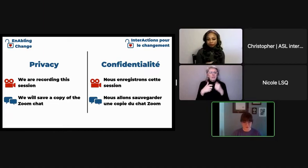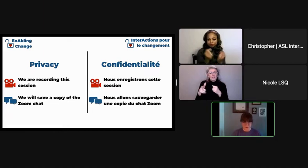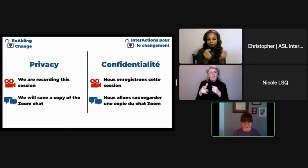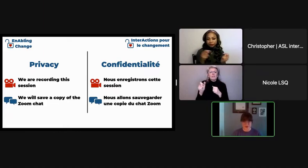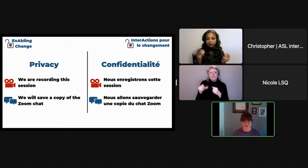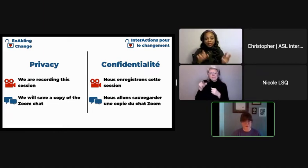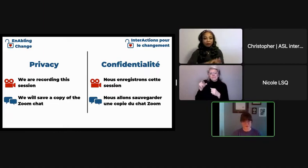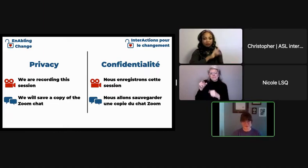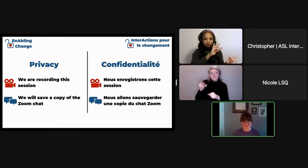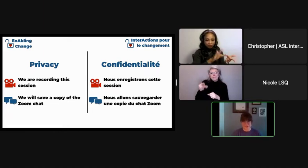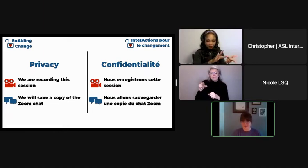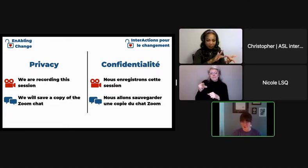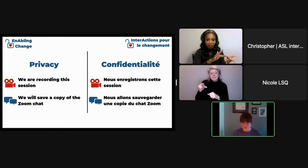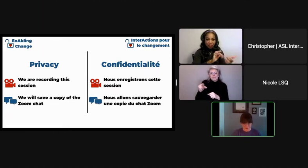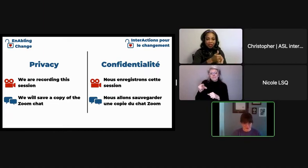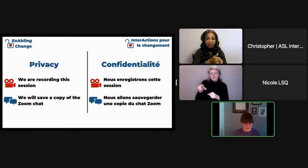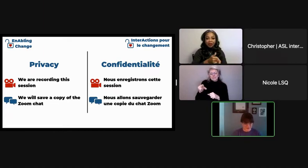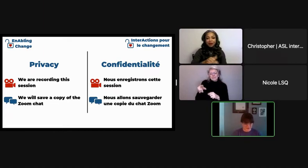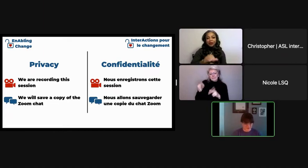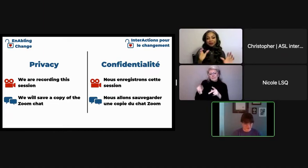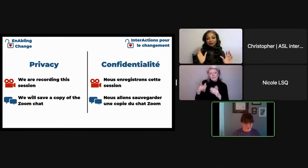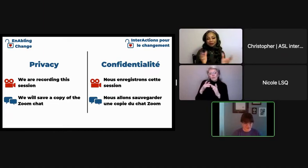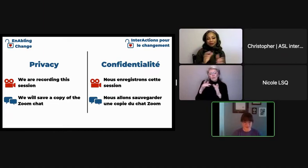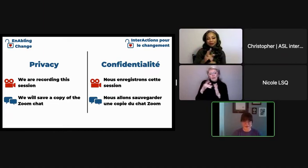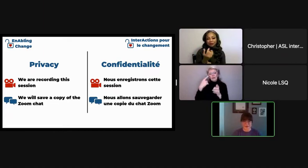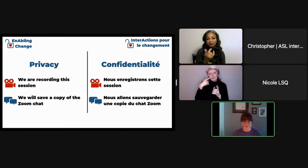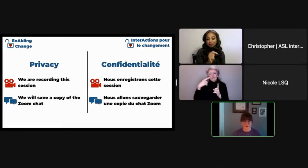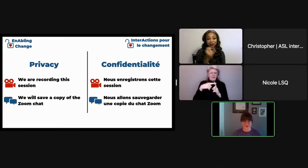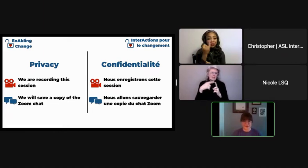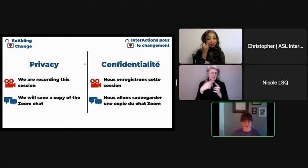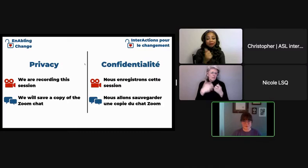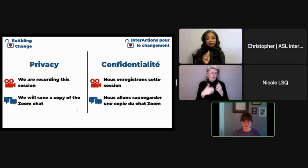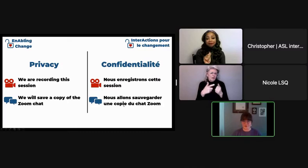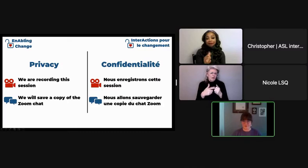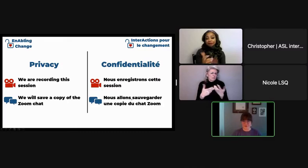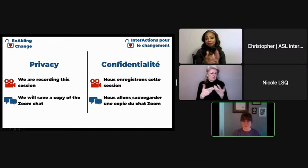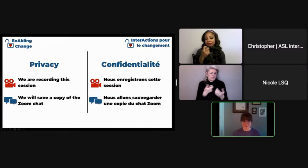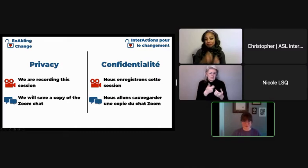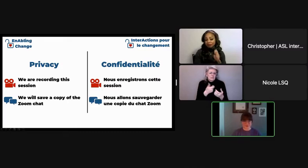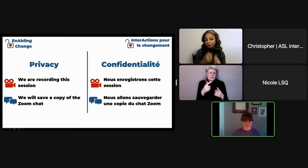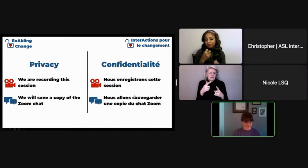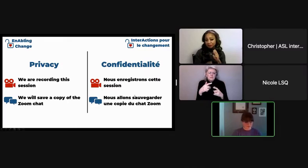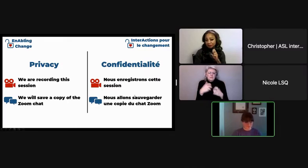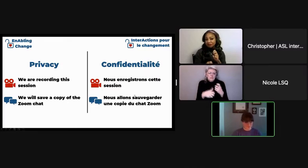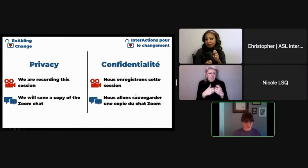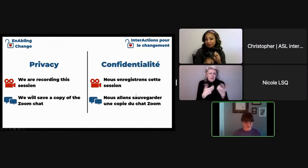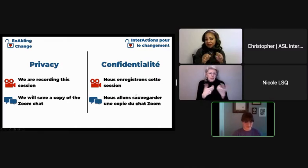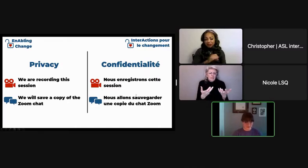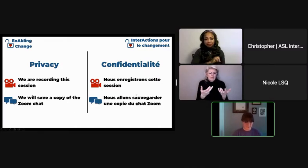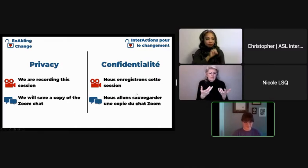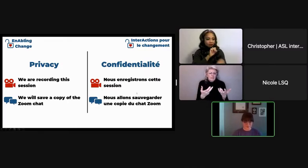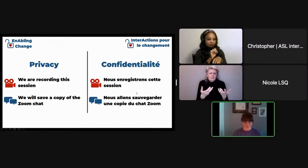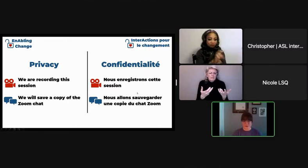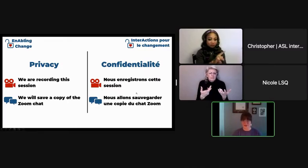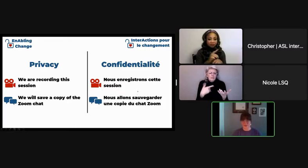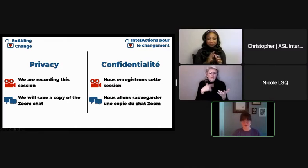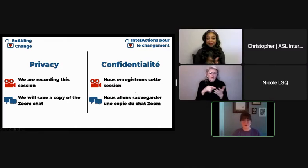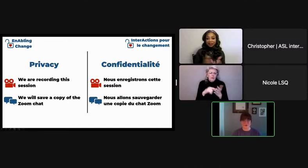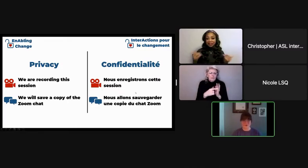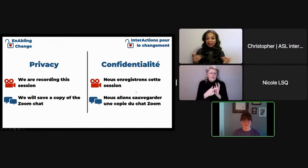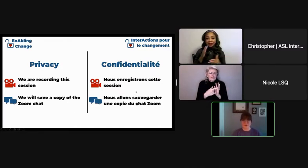votre personne contact pour le technique. Donc, si vous avez des problèmes techniques, nous allons débuter.